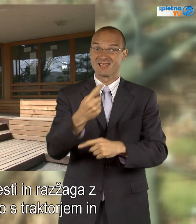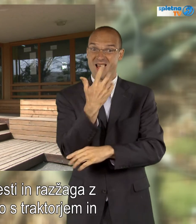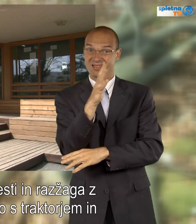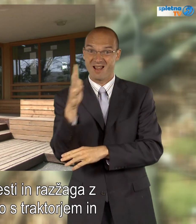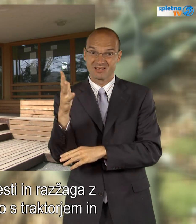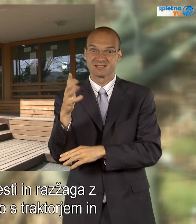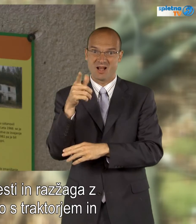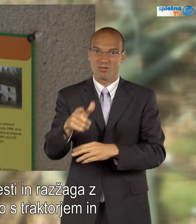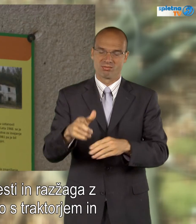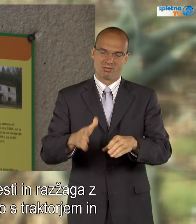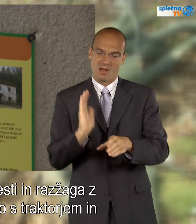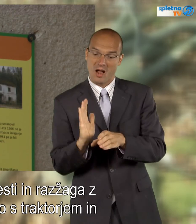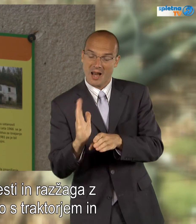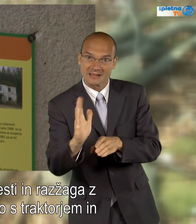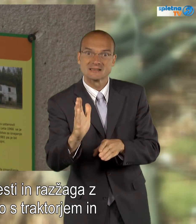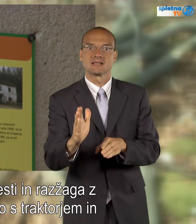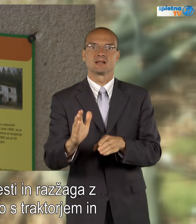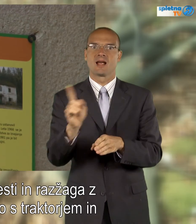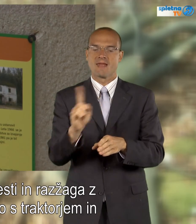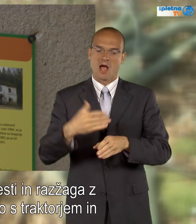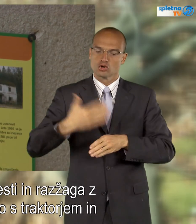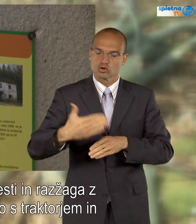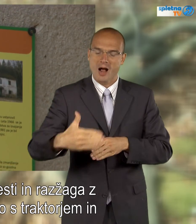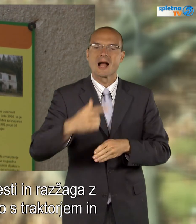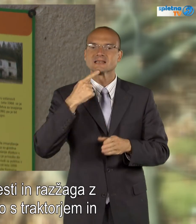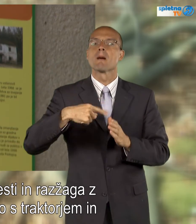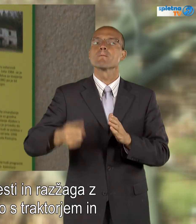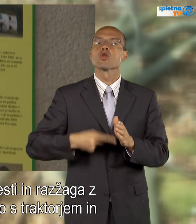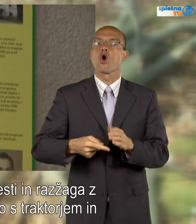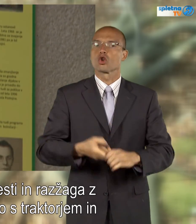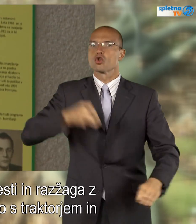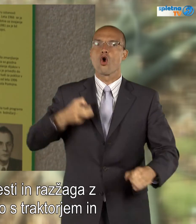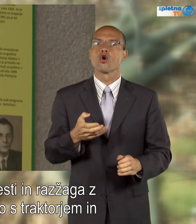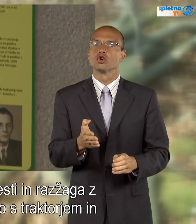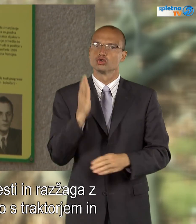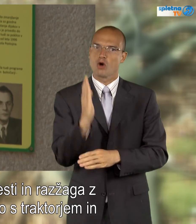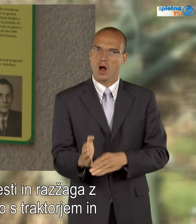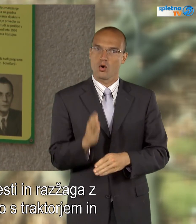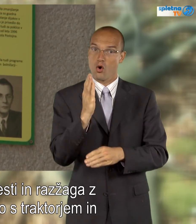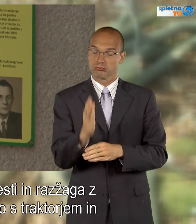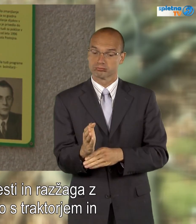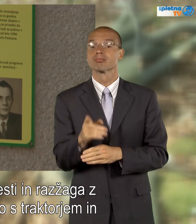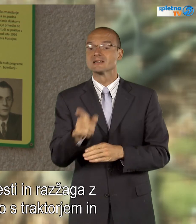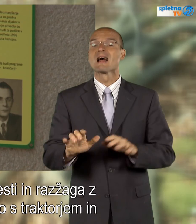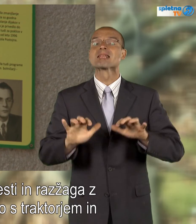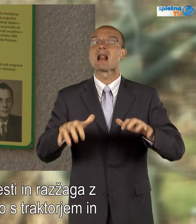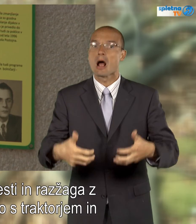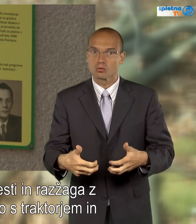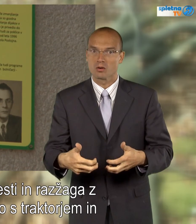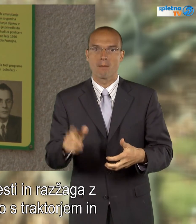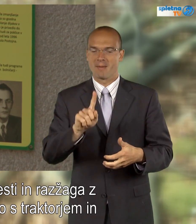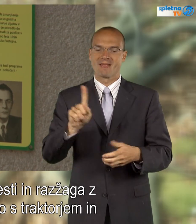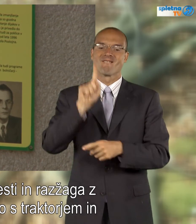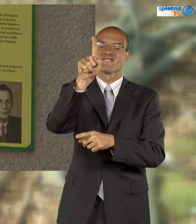Podrta drevesa klesti in razžaga z motorno žago, nato s traktorjem in vitlom obdelana debla pripelje domov ali v skladišče